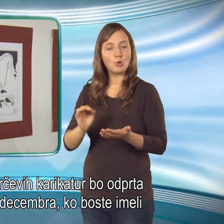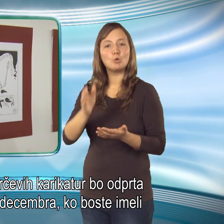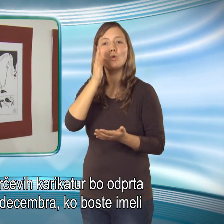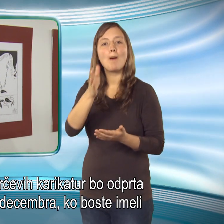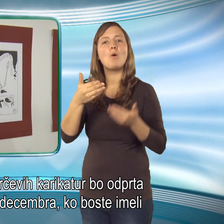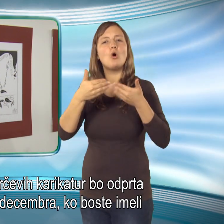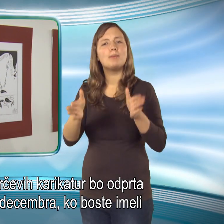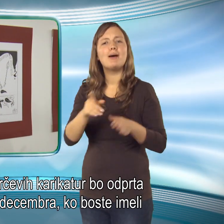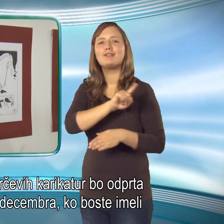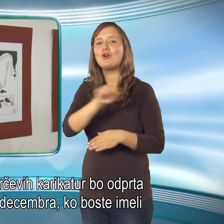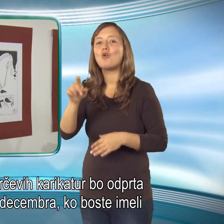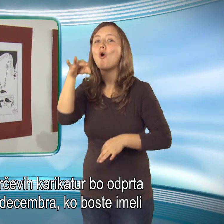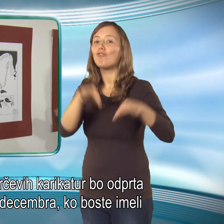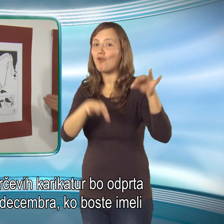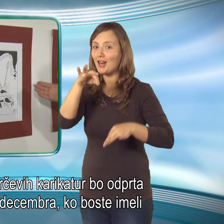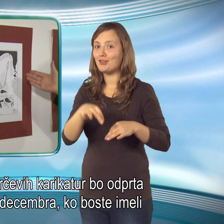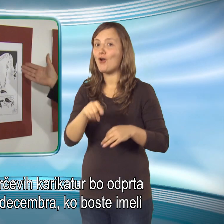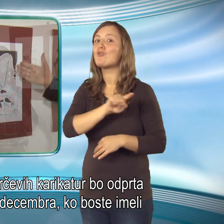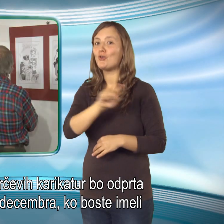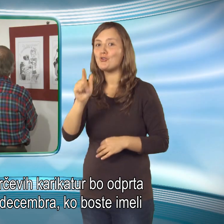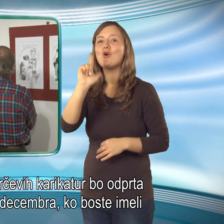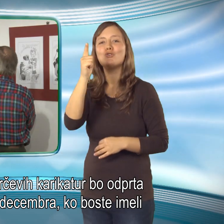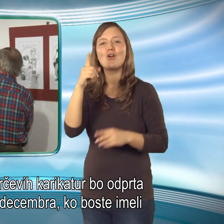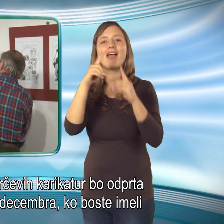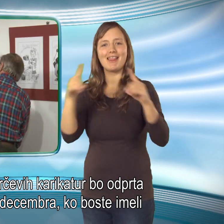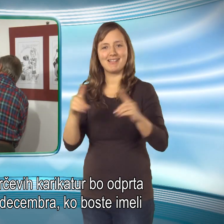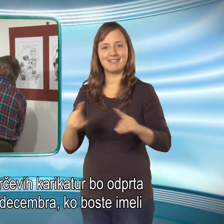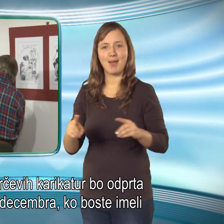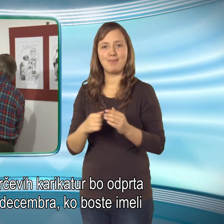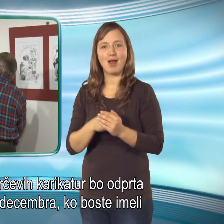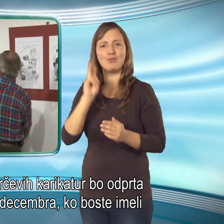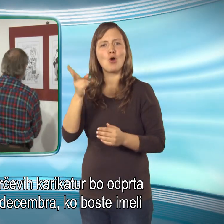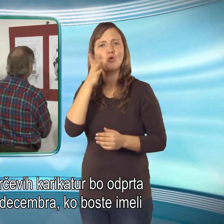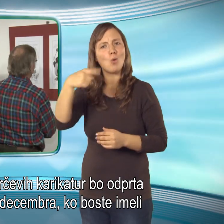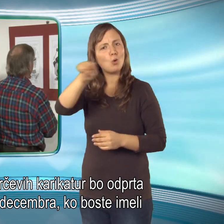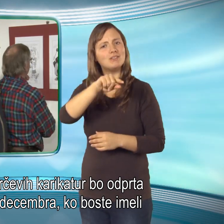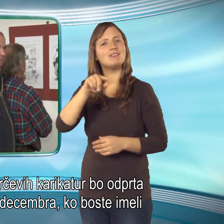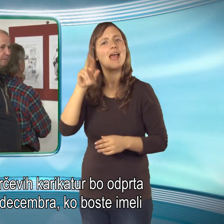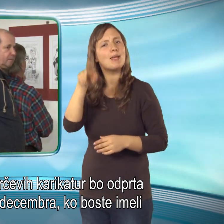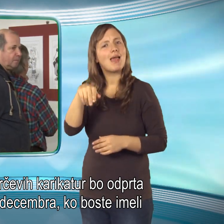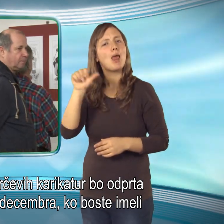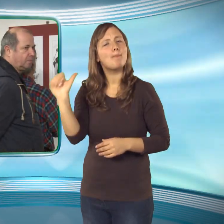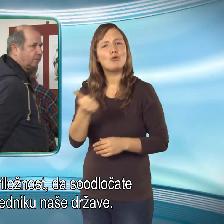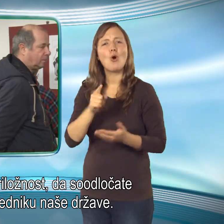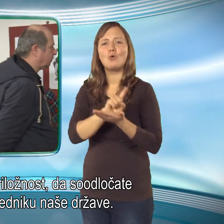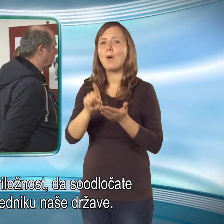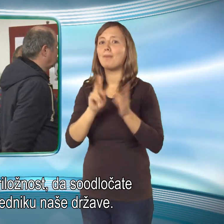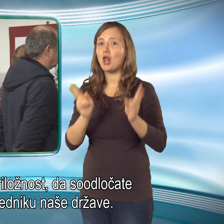do volitev 2. decembra, ko boste imeli ponovno priložnost, da odločate o predsedniku naše